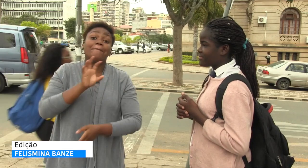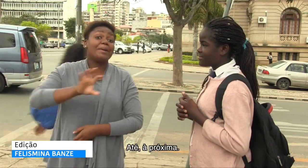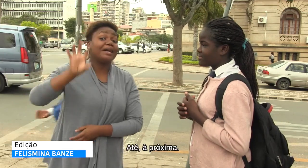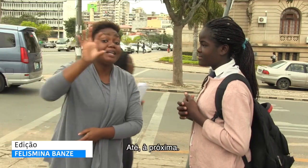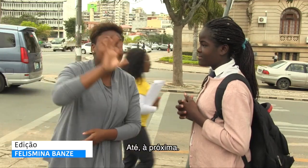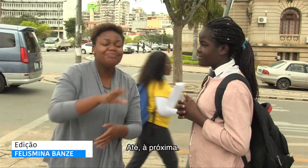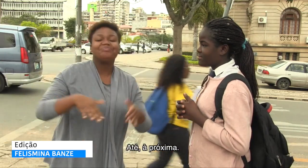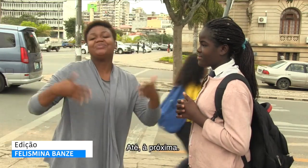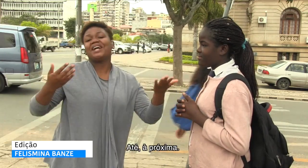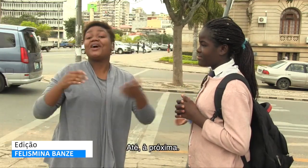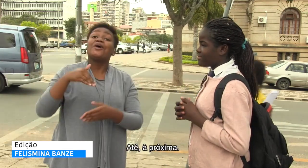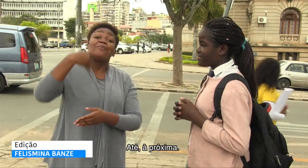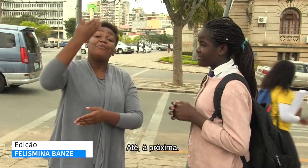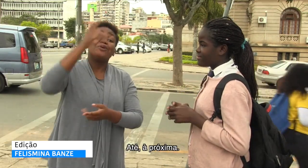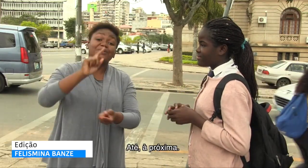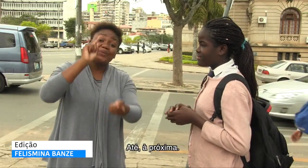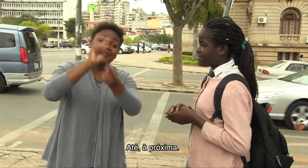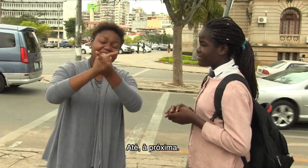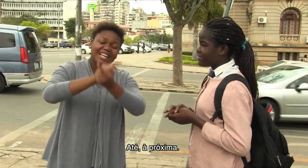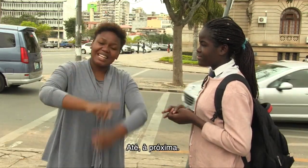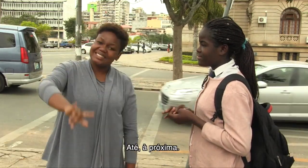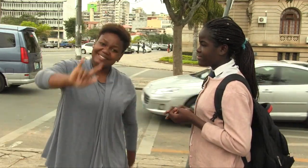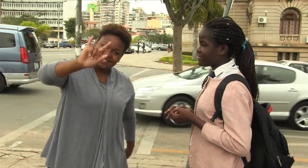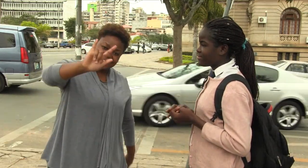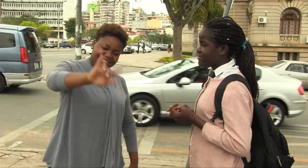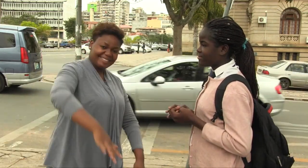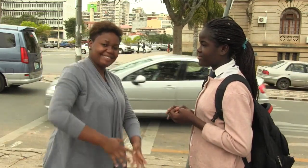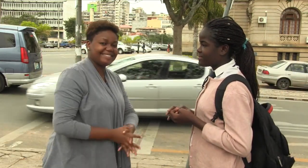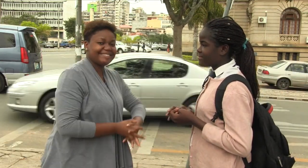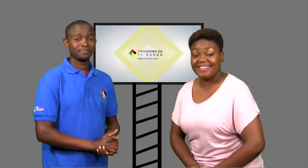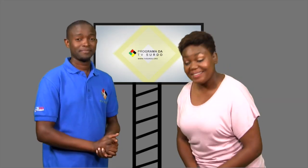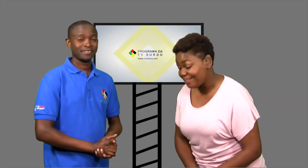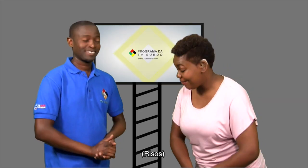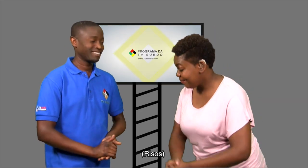casa. Tchauzinho, até a próxima.